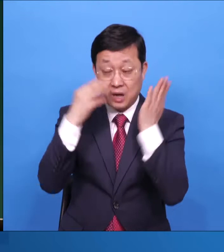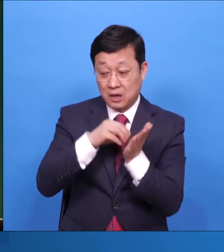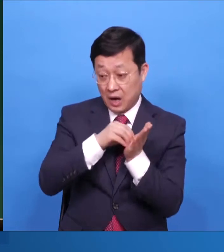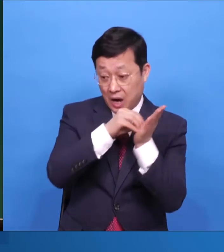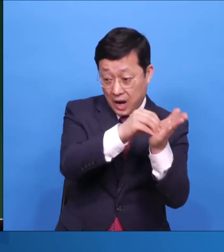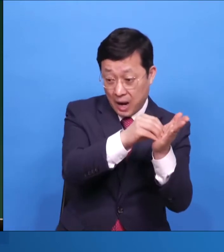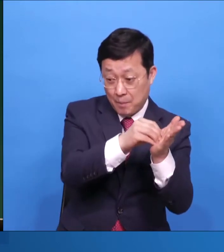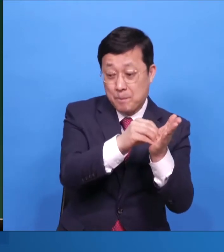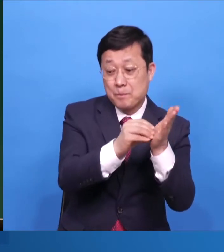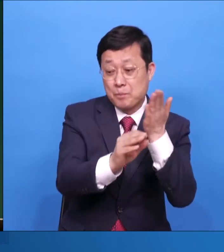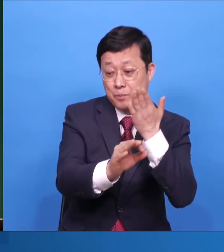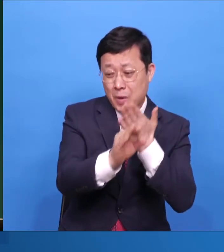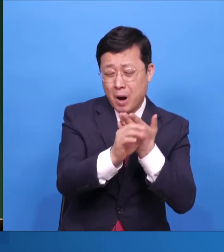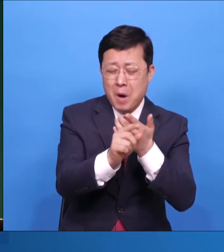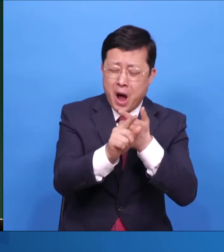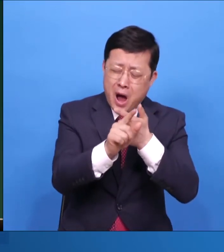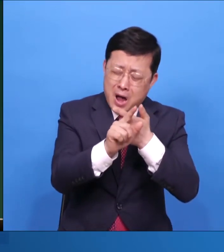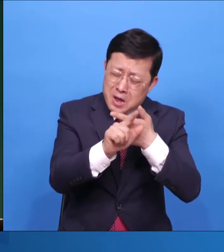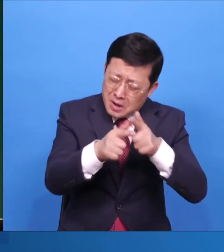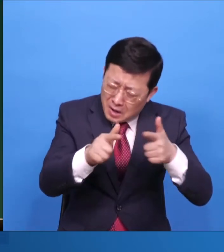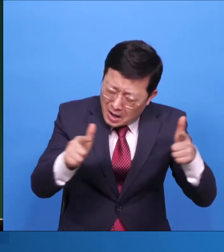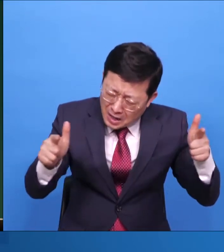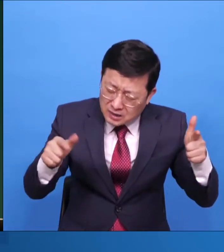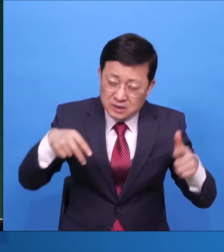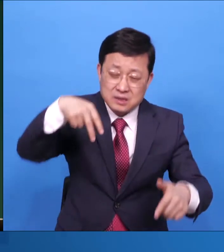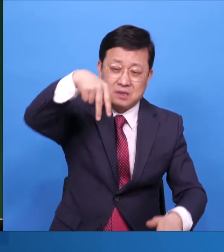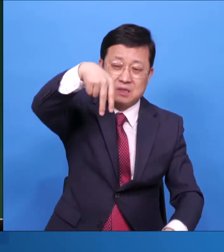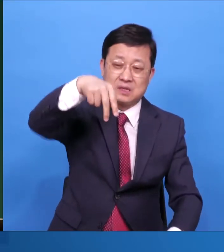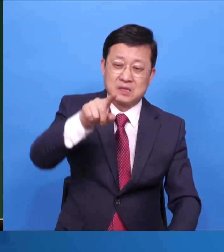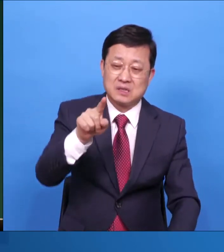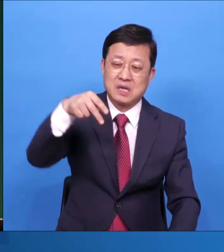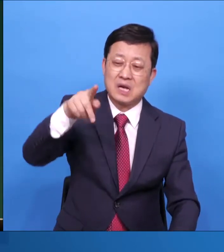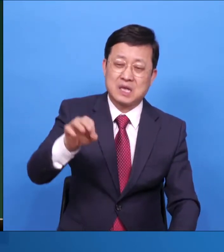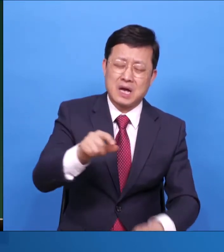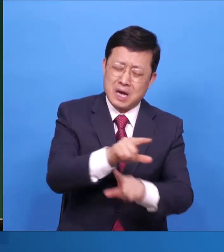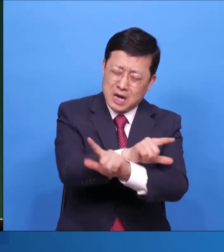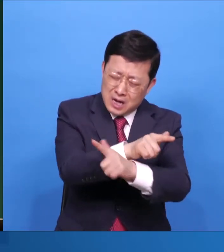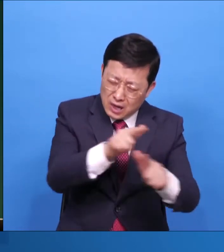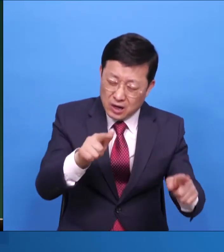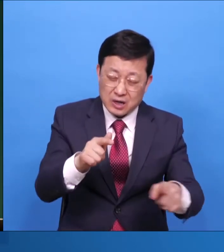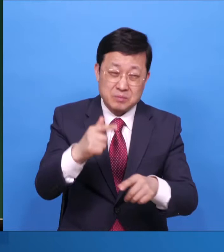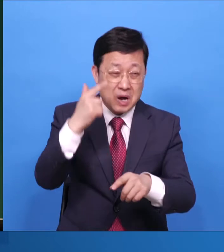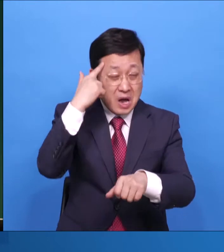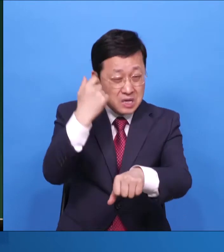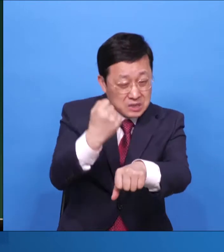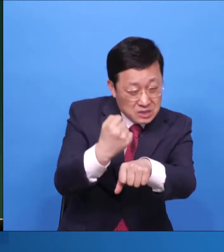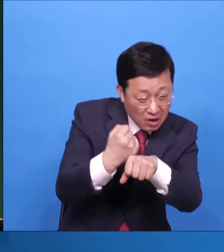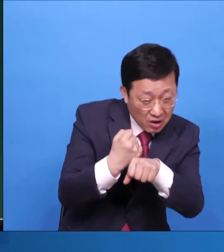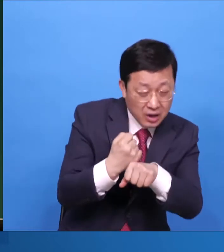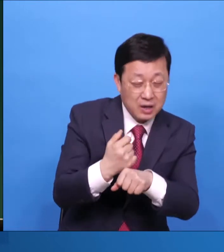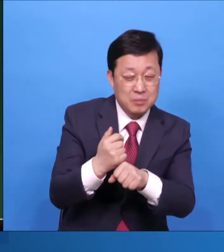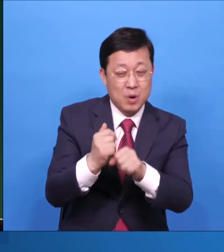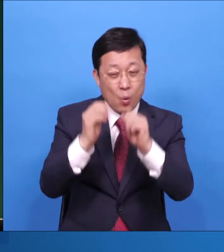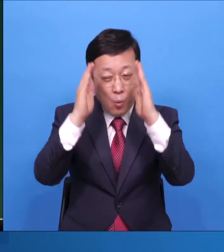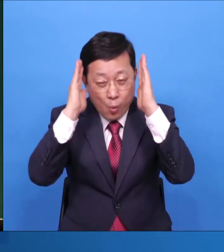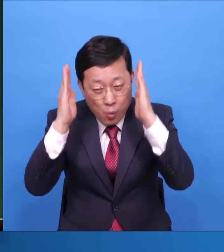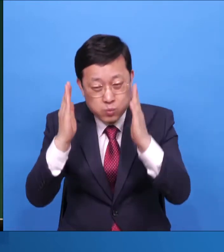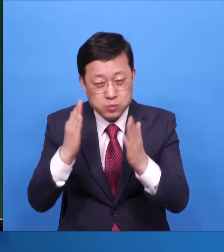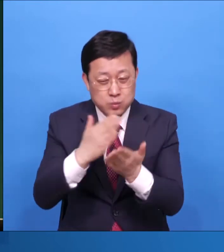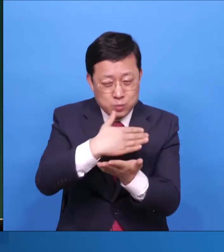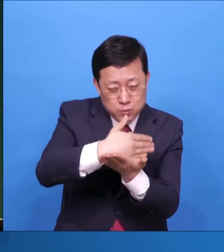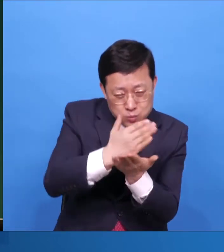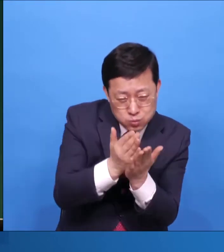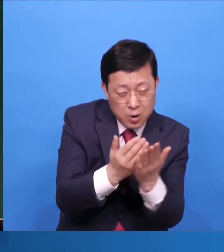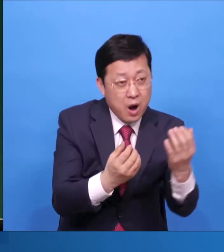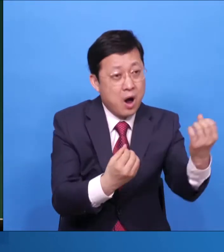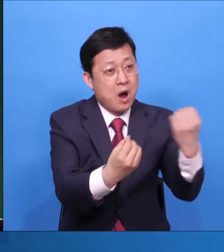각종 사상들이 나옵니다. Van a ver diferentes ideologías. 예, 각종 철학들이 나오죠. Diferentes filosofías que hay.